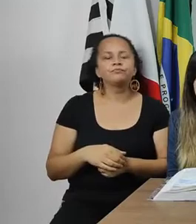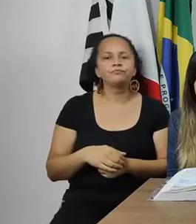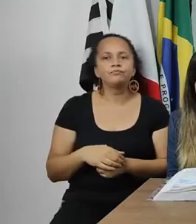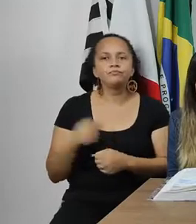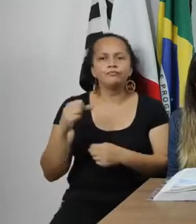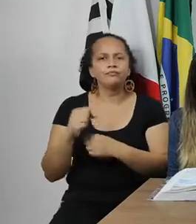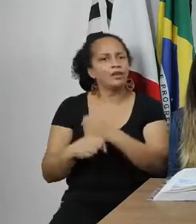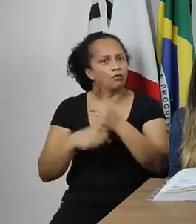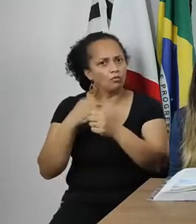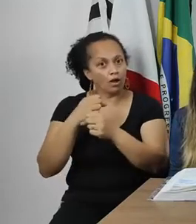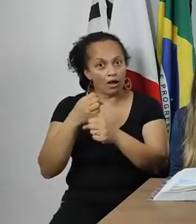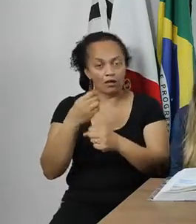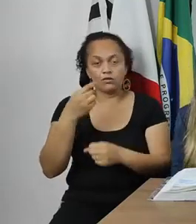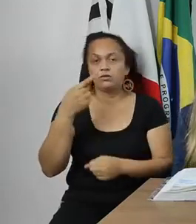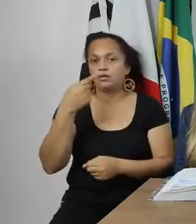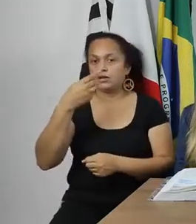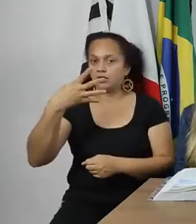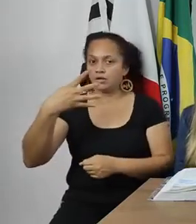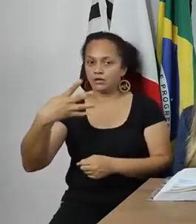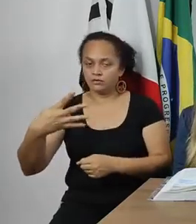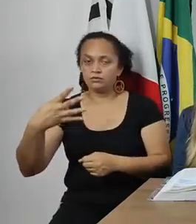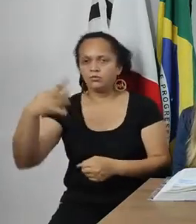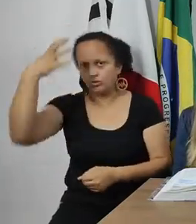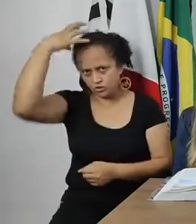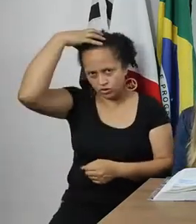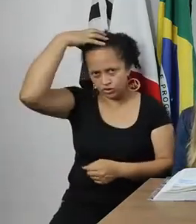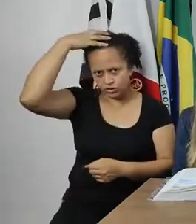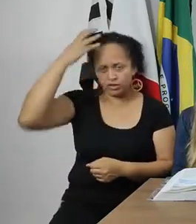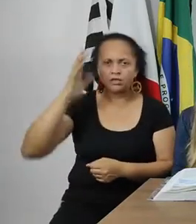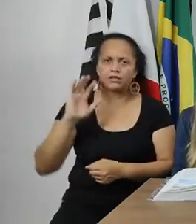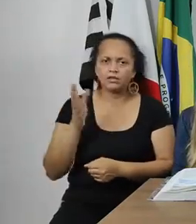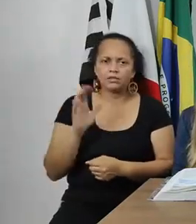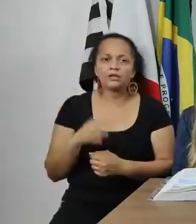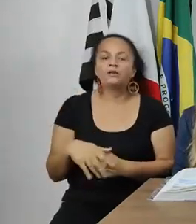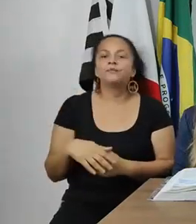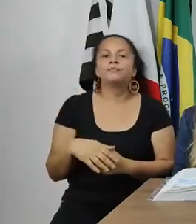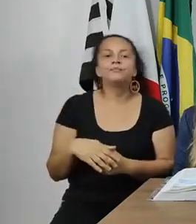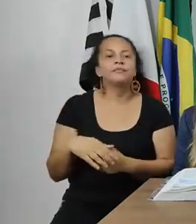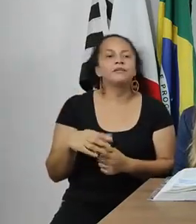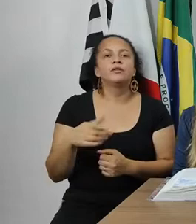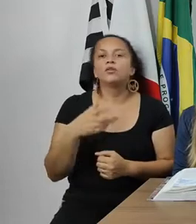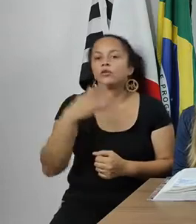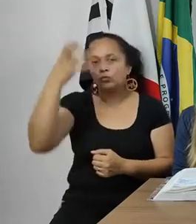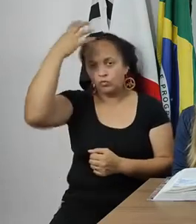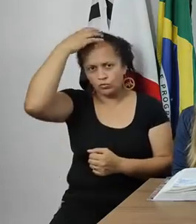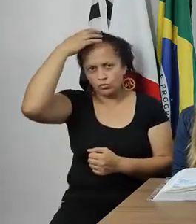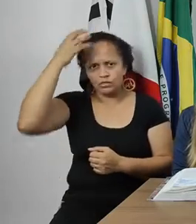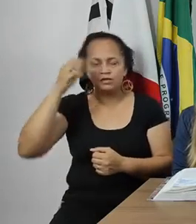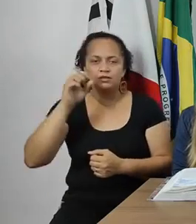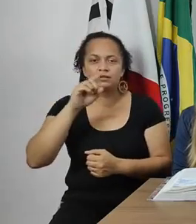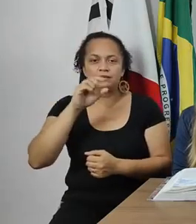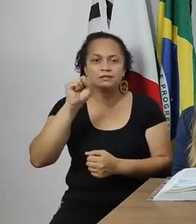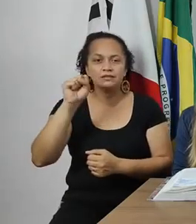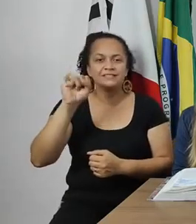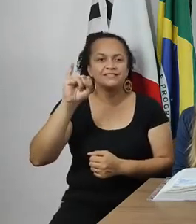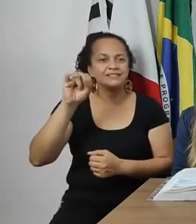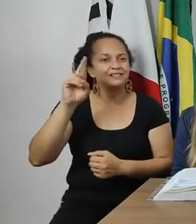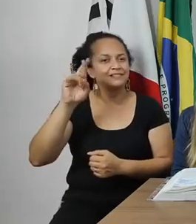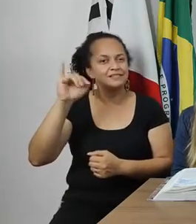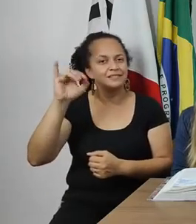de Ezequias de Judá, Senaqueribe, rei da Síria, atacou todas as cidades de